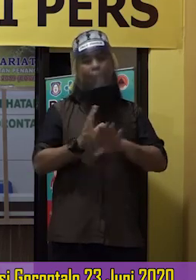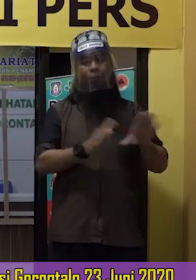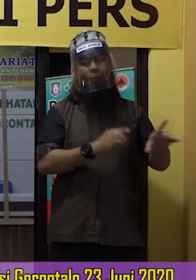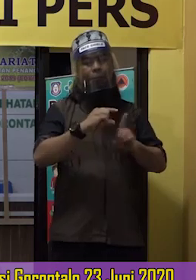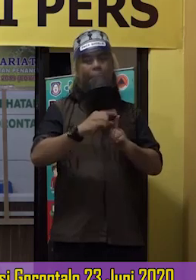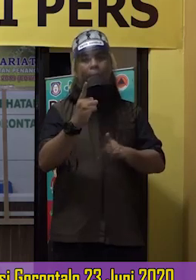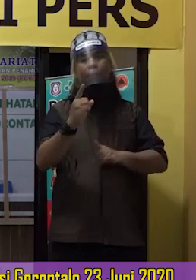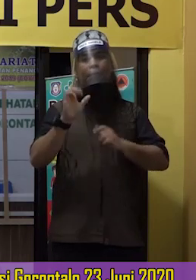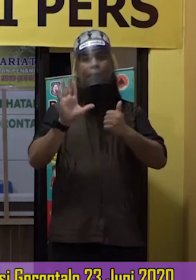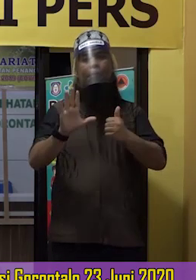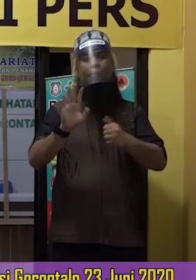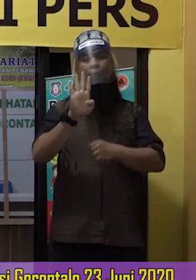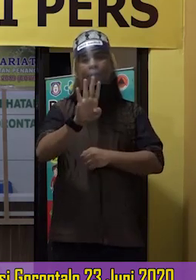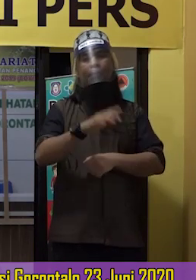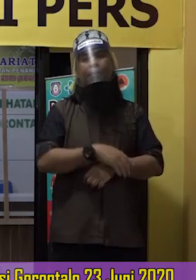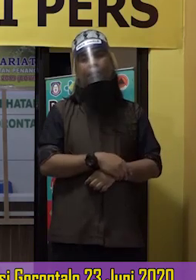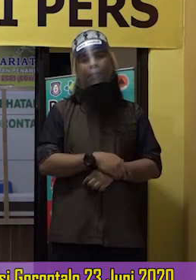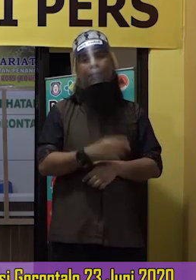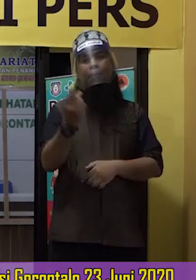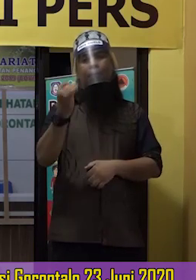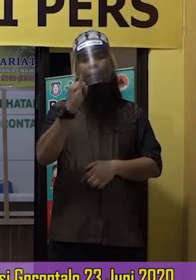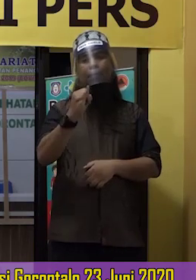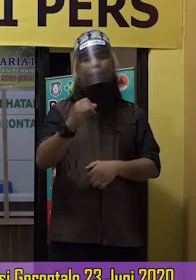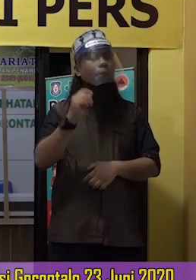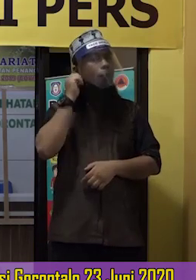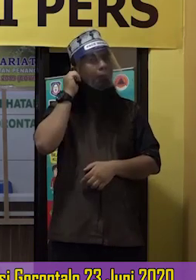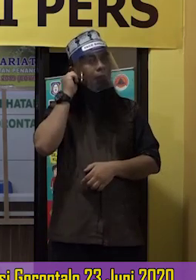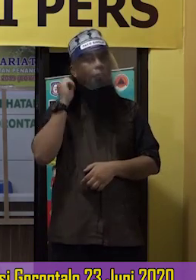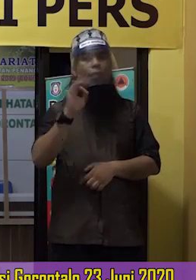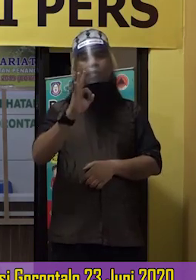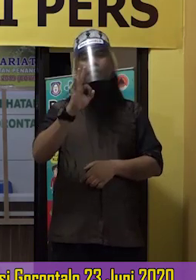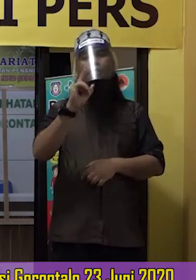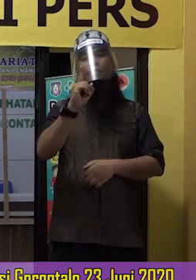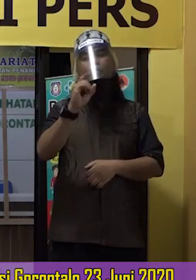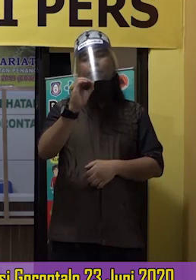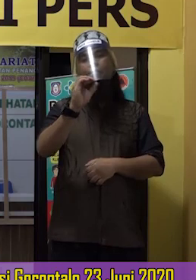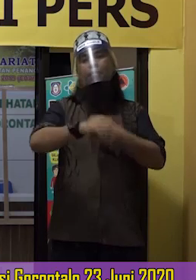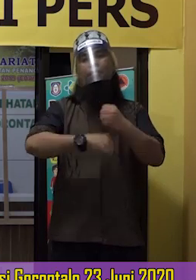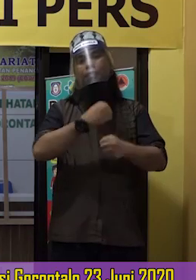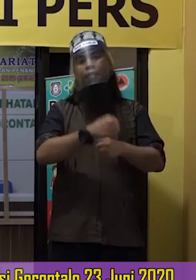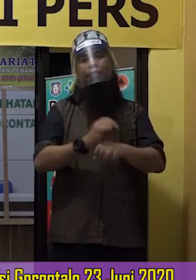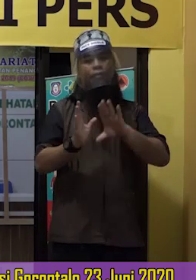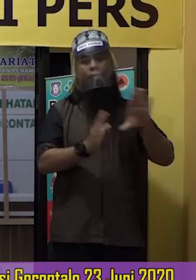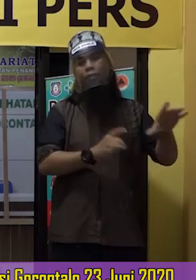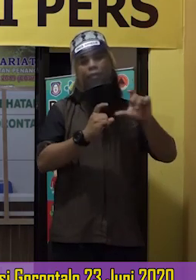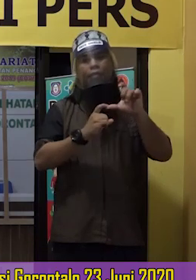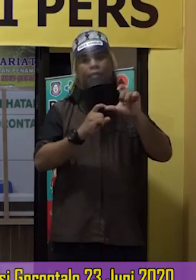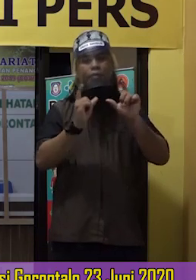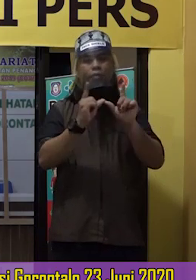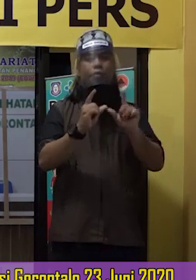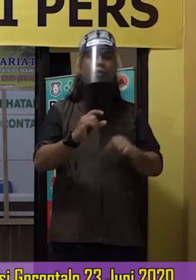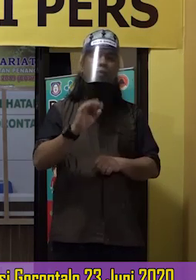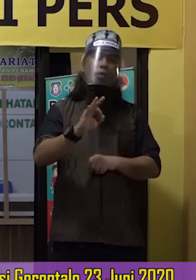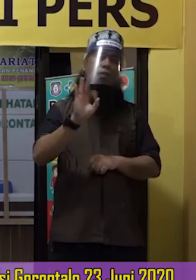164 atau RI, perempuan 30 tahun. Hasil swab kedua dan ketiga